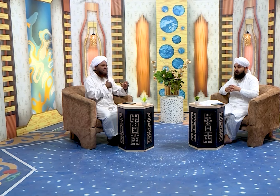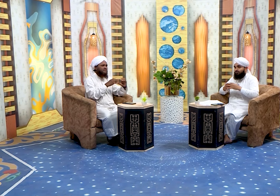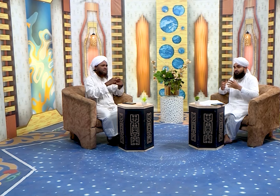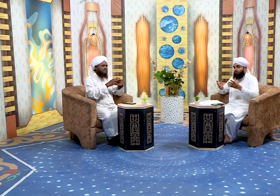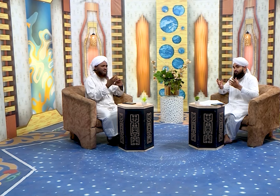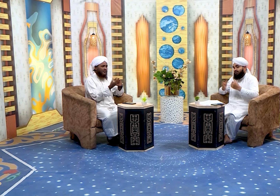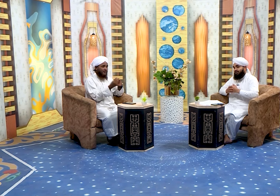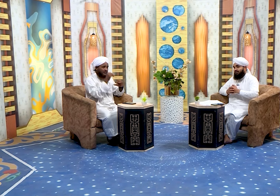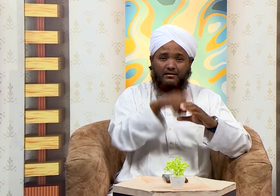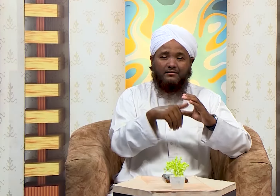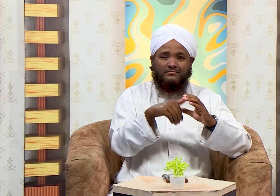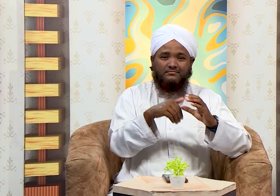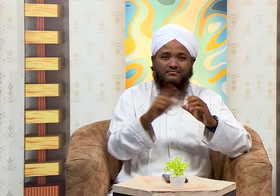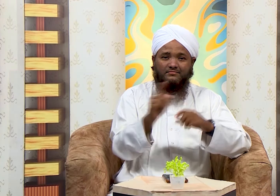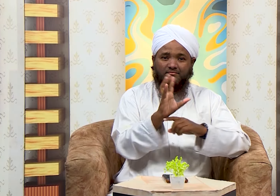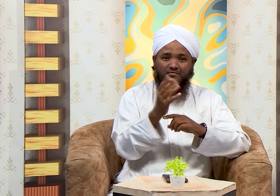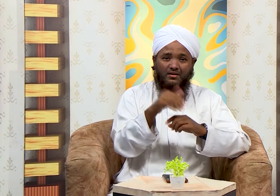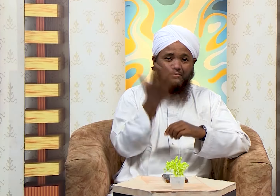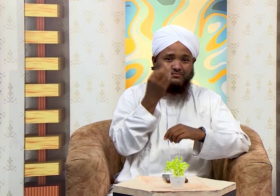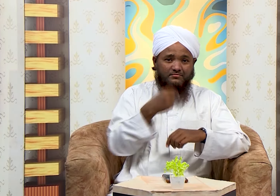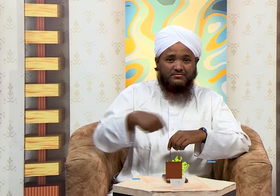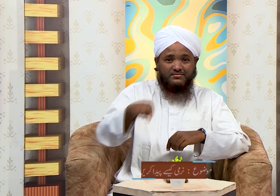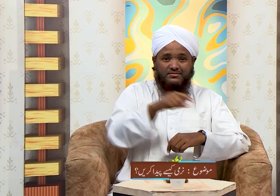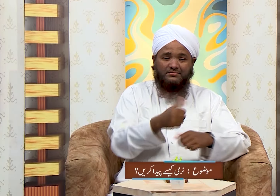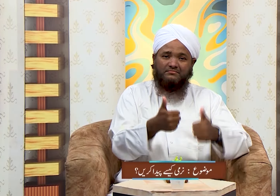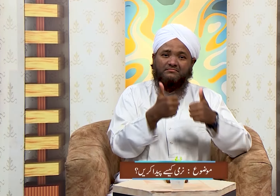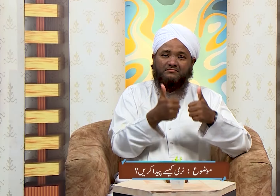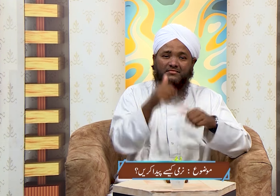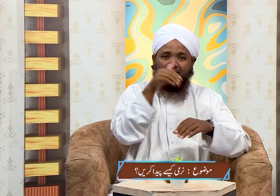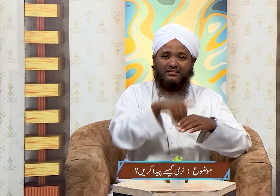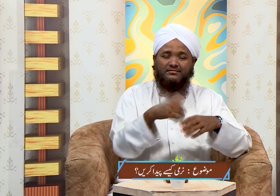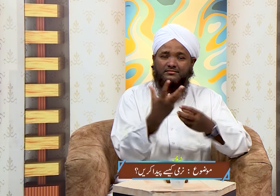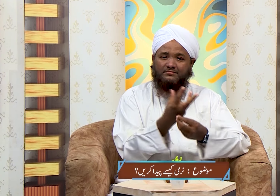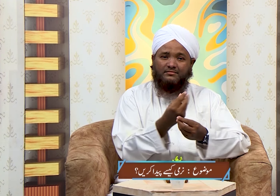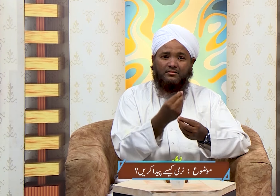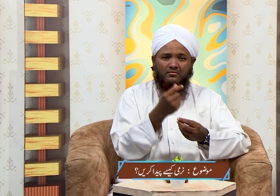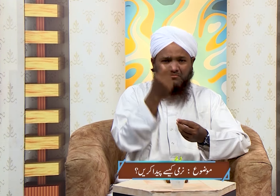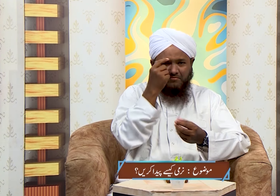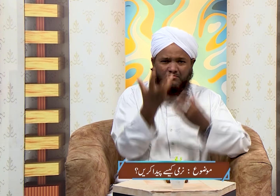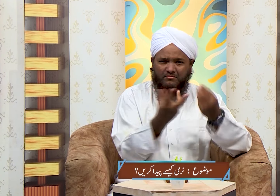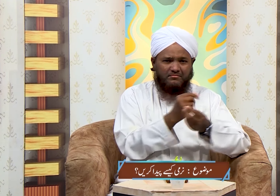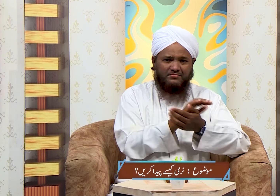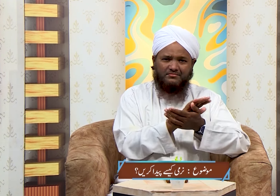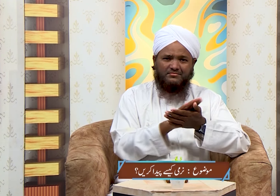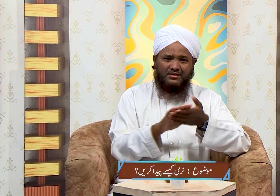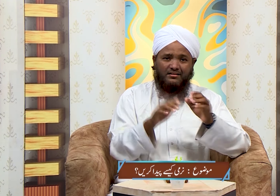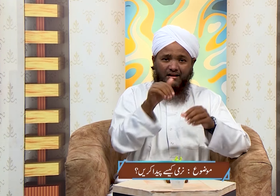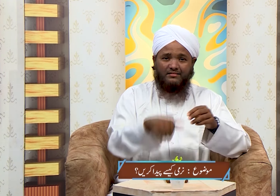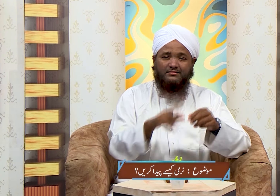ہمارا معاشرہ امید ہے اچھا ہوتا چلا جائے گا اس میں سے خرابیاں دور ہوتی چلی جائیں گی تو آج کے بیان میں کچھ